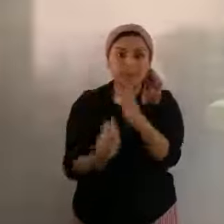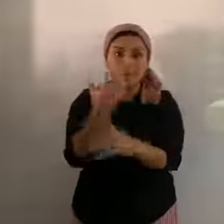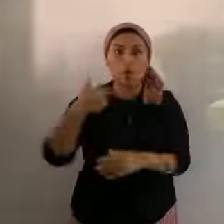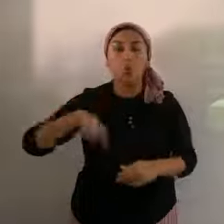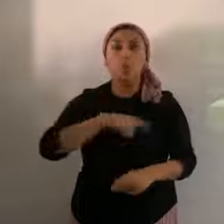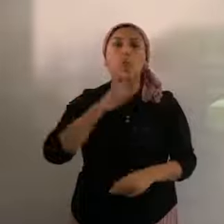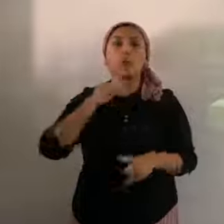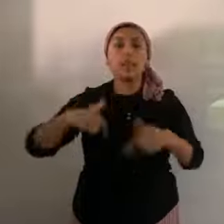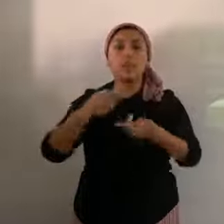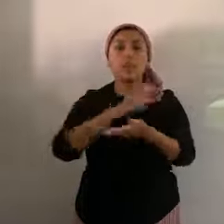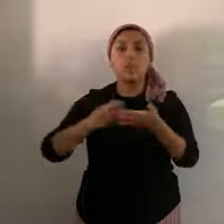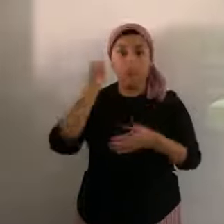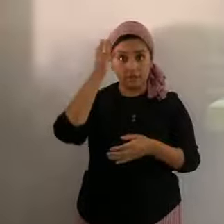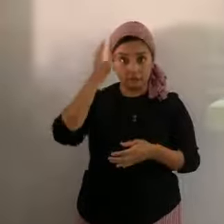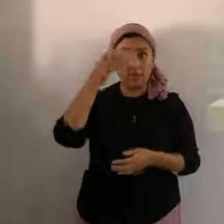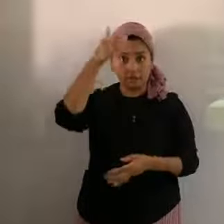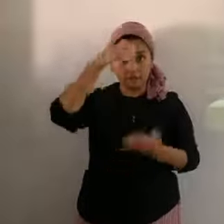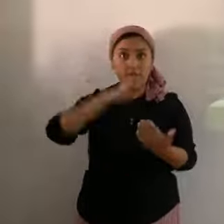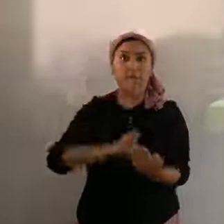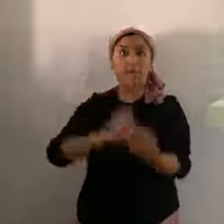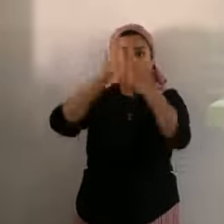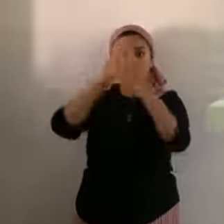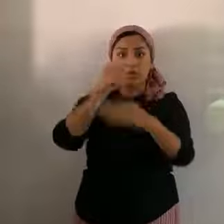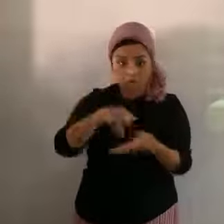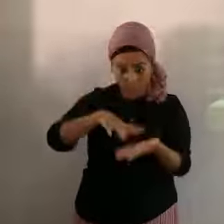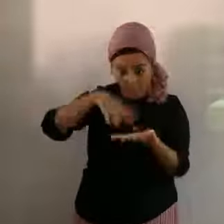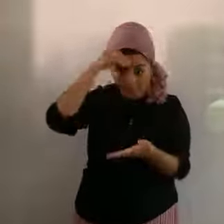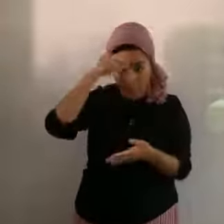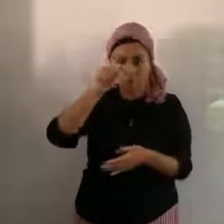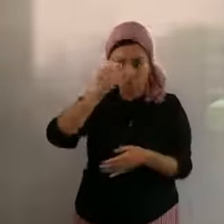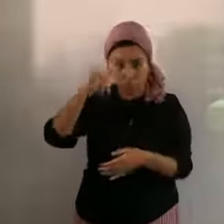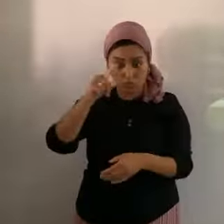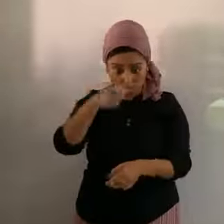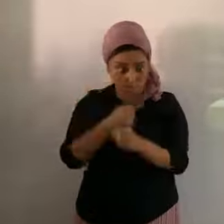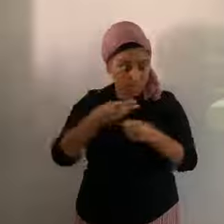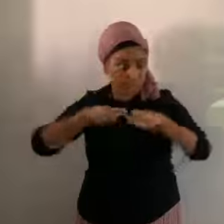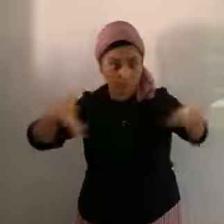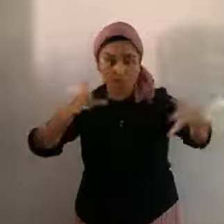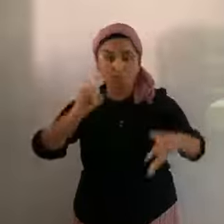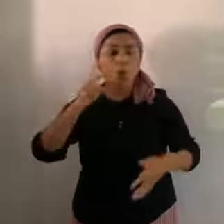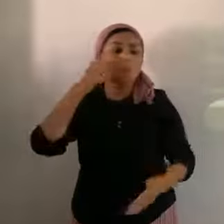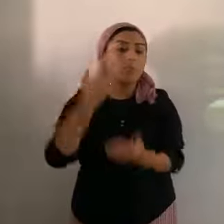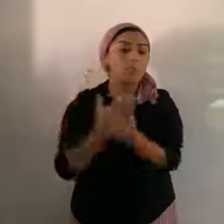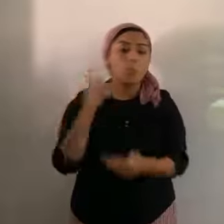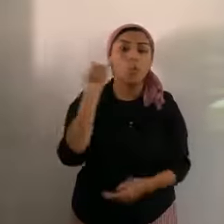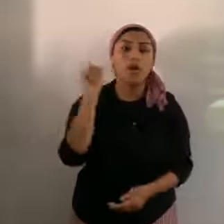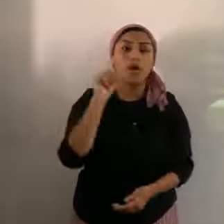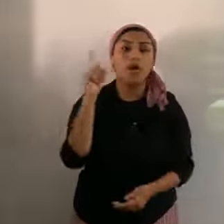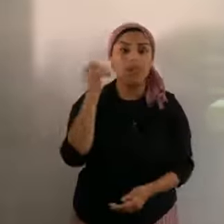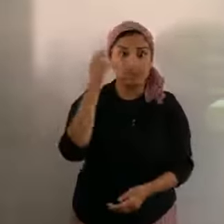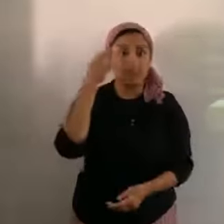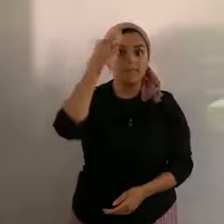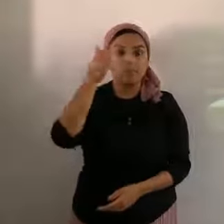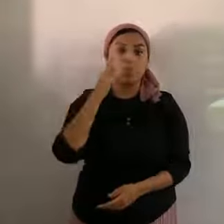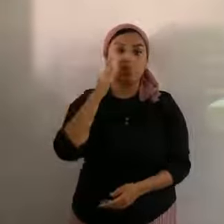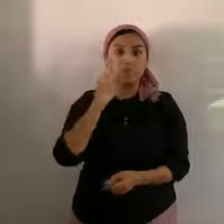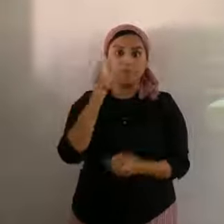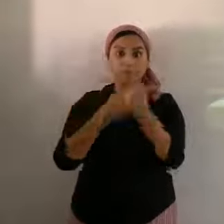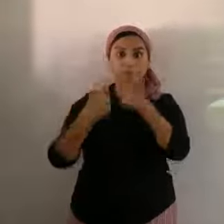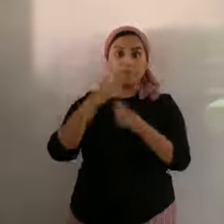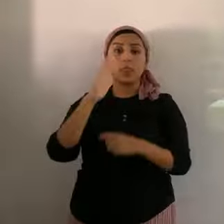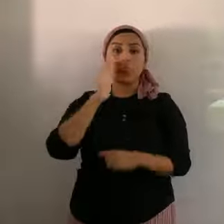A ti, nos va a demandar todo lo que hemos aprendido de la bendita Torah, si lo hemos aplicado o lo hemos tirado a la basura. No